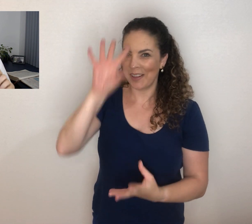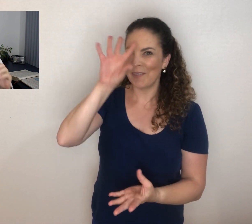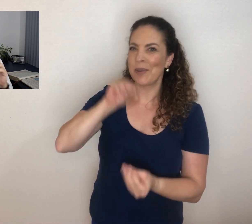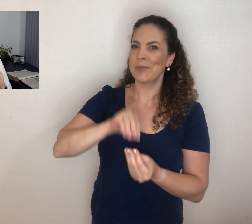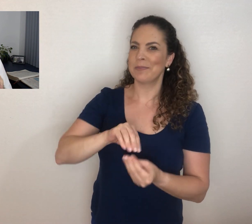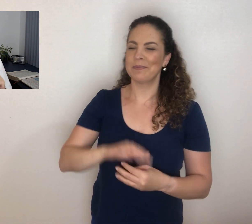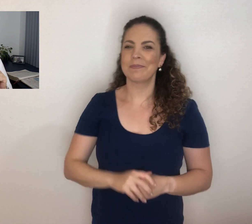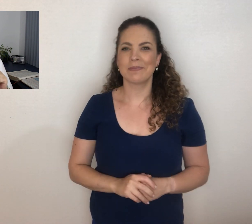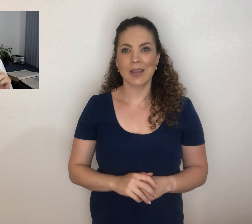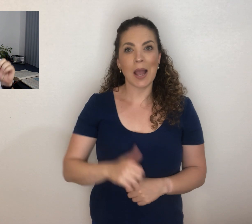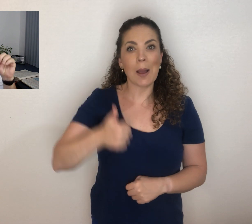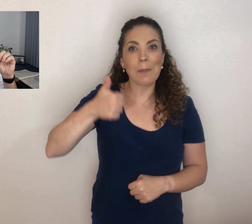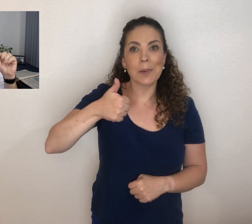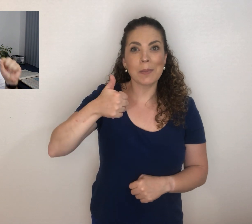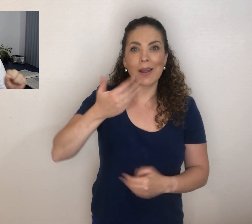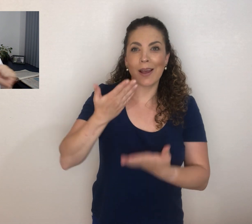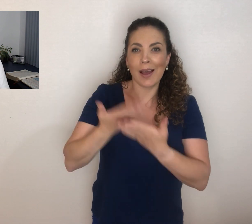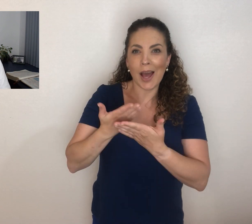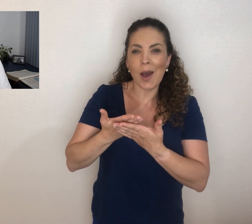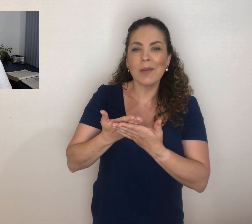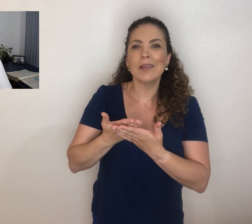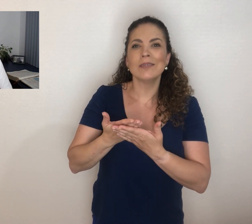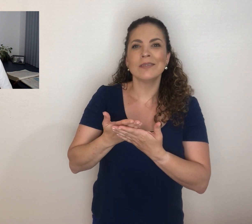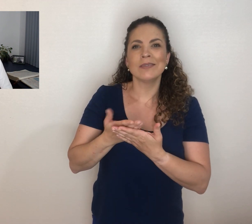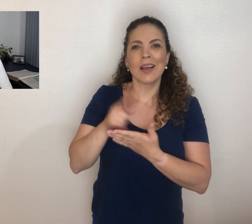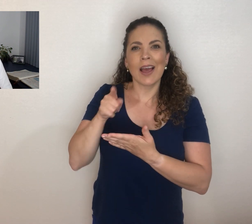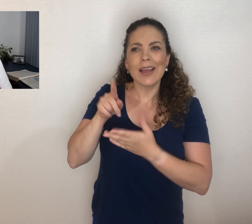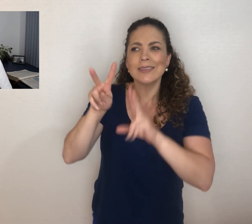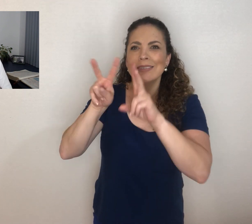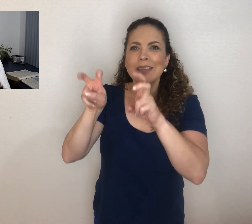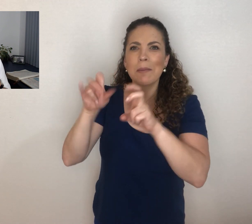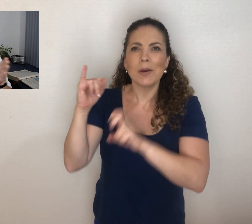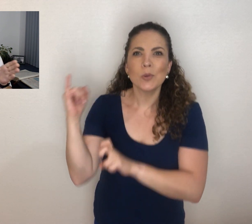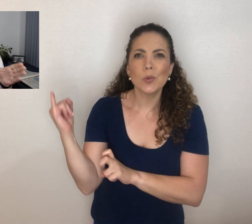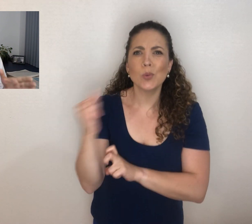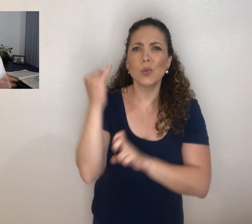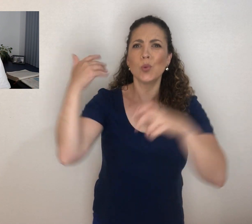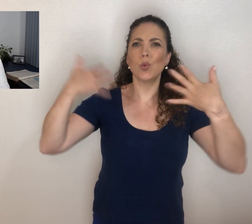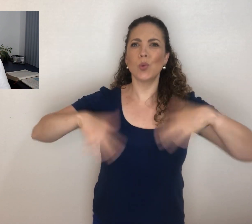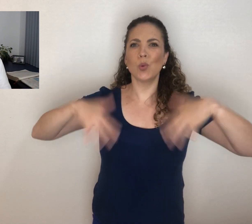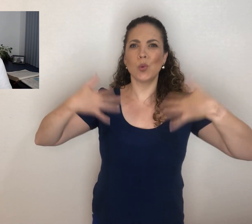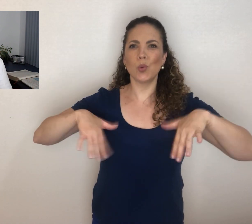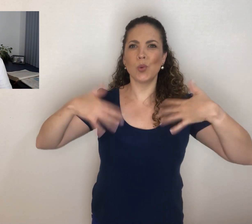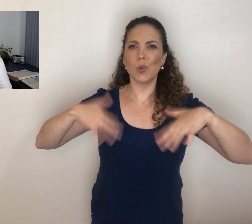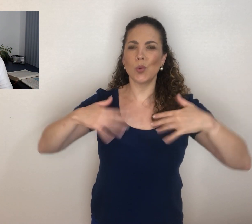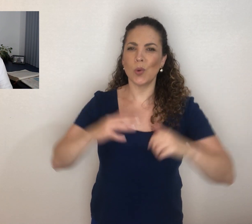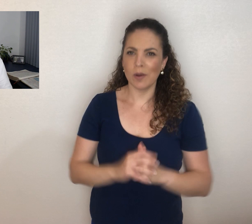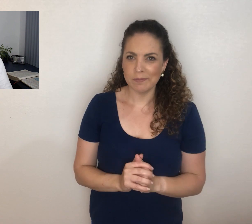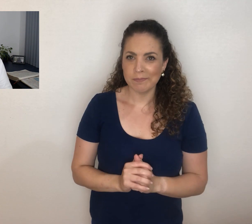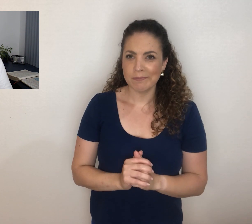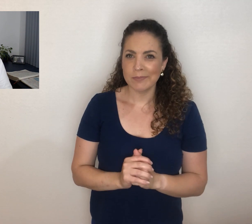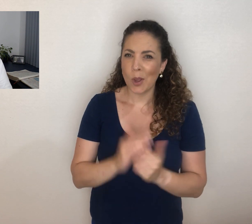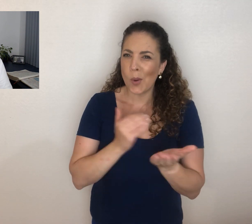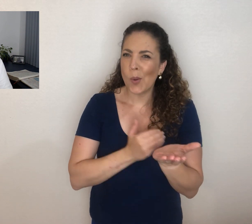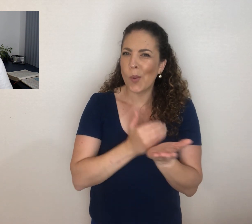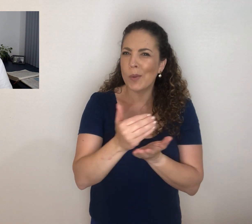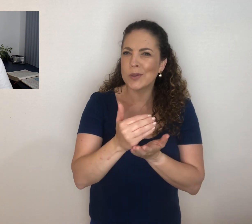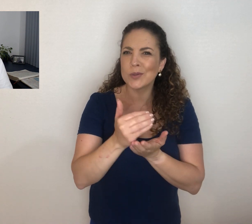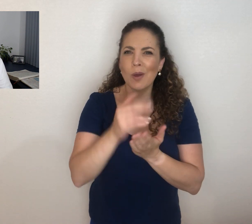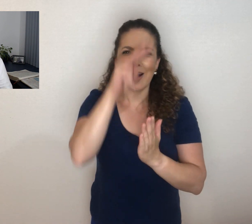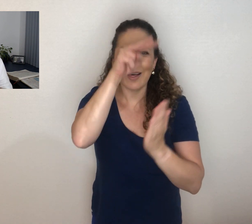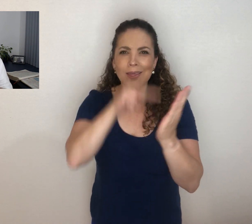primeira, nós vimos a importância desse tema, né? Nós começamos vendo que o escritor de